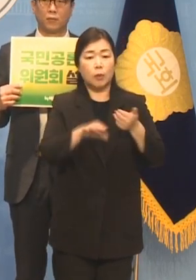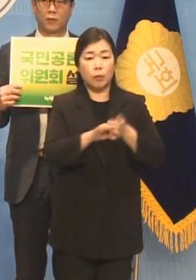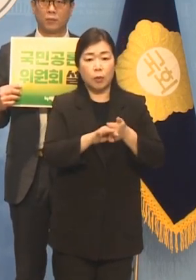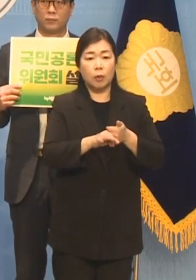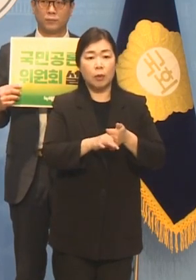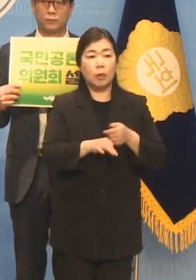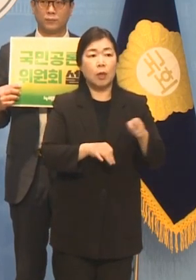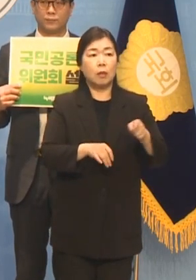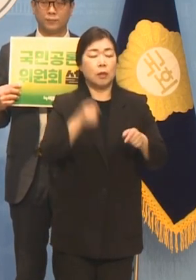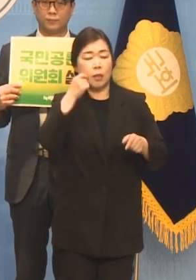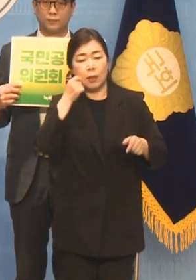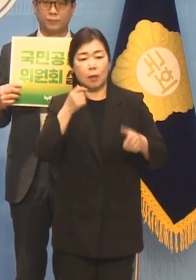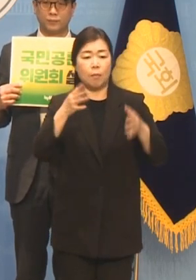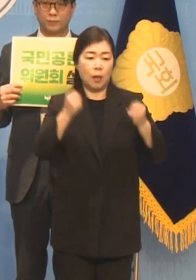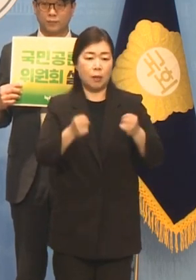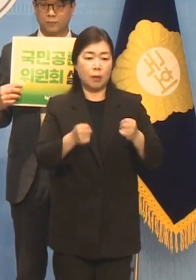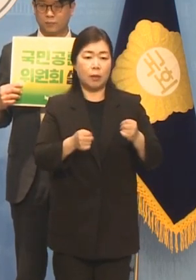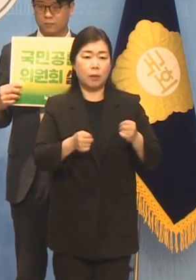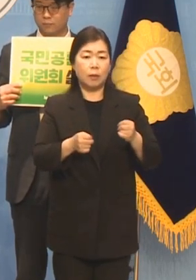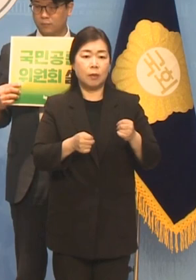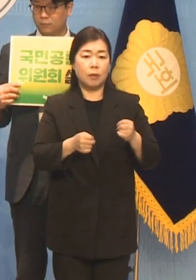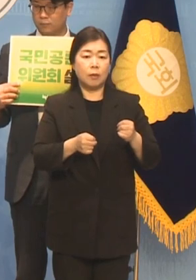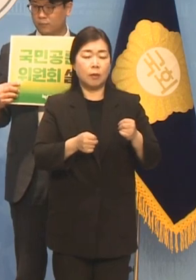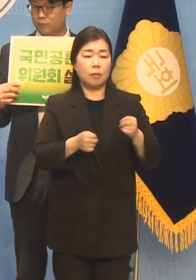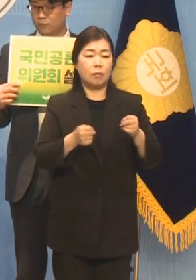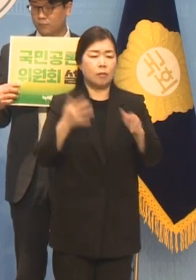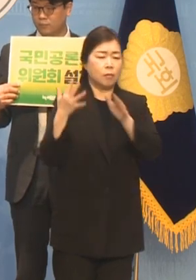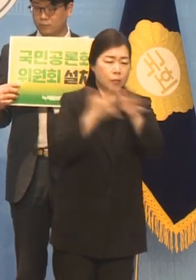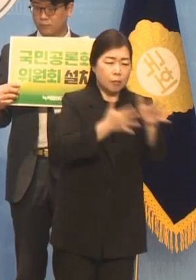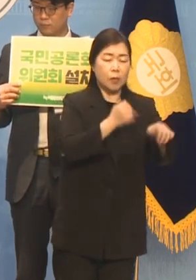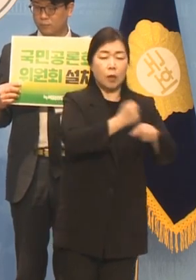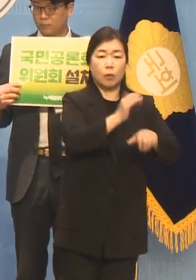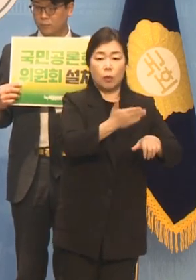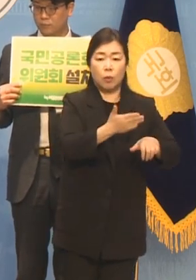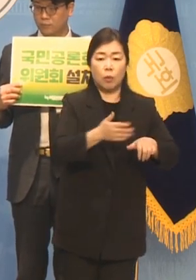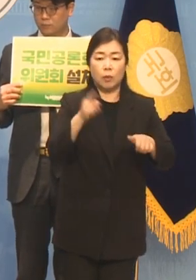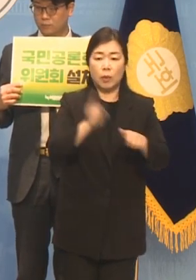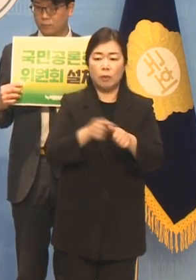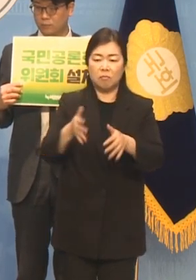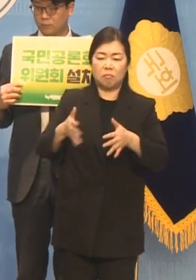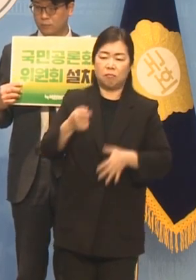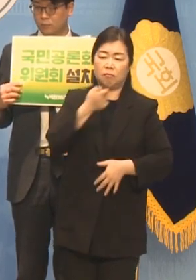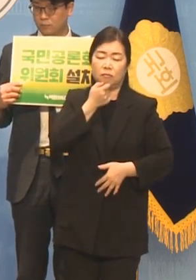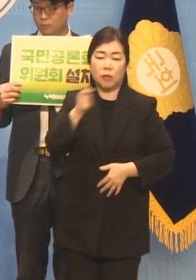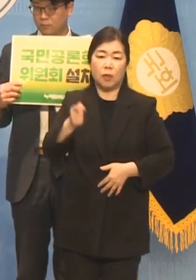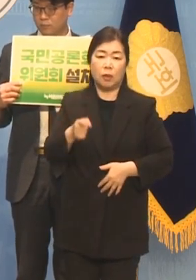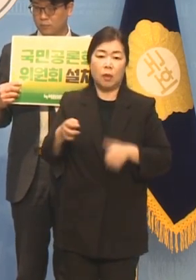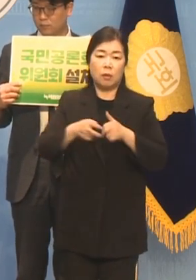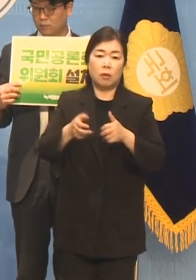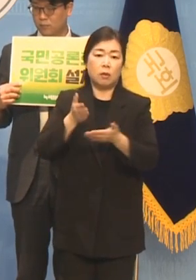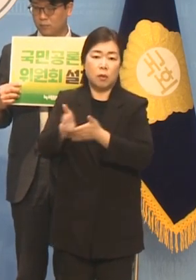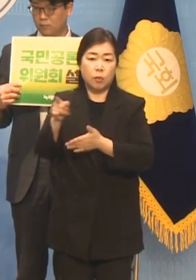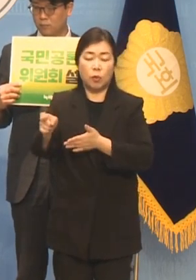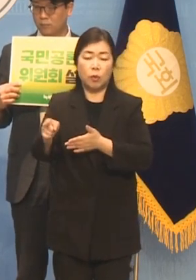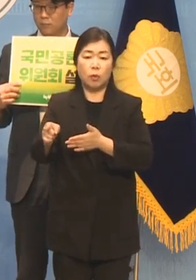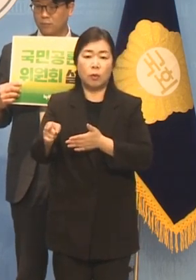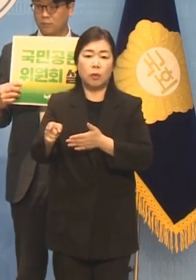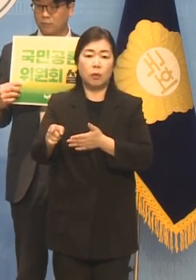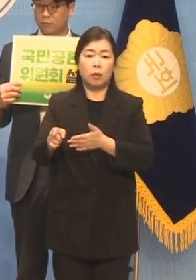되고 인기 있는 피안성 과목으로 집중되고 의사들의 수도권 쏠림 현상이 심해질 수밖에